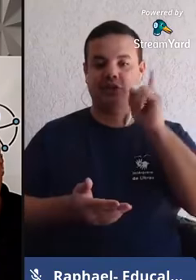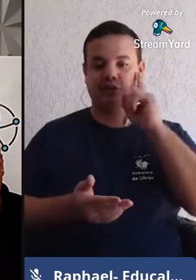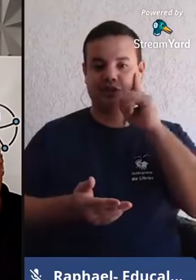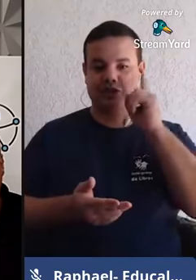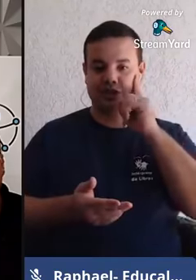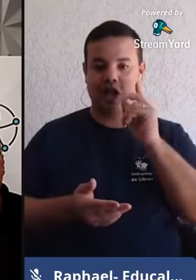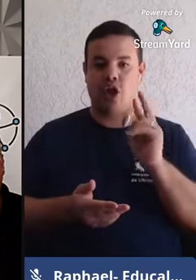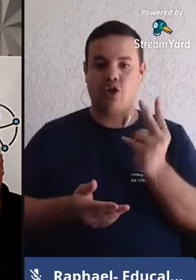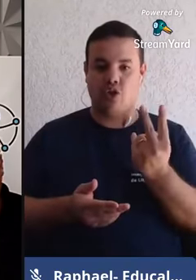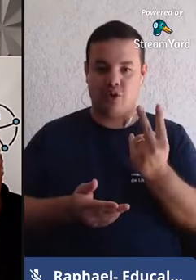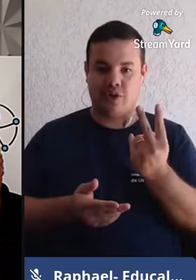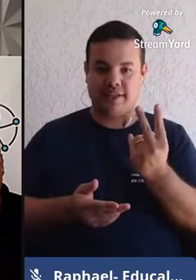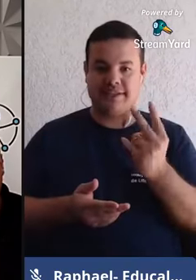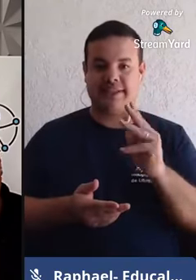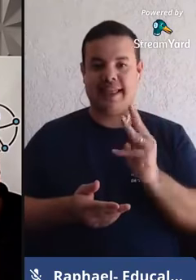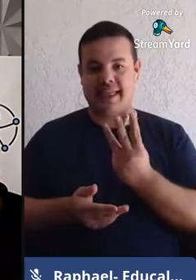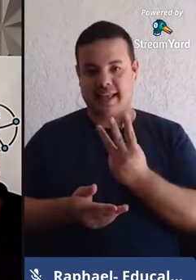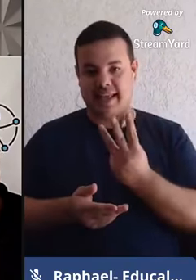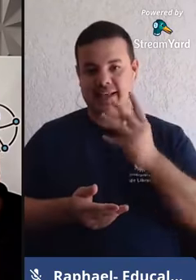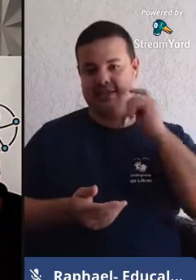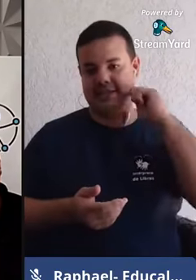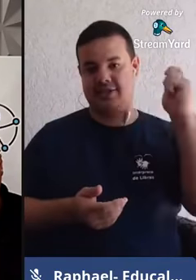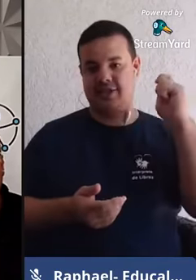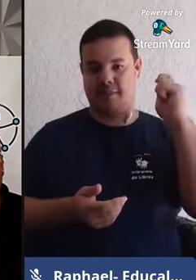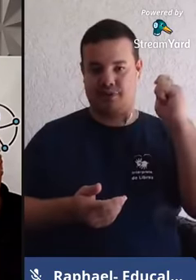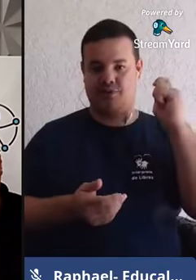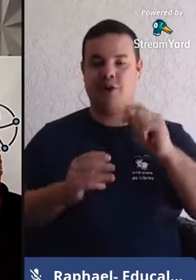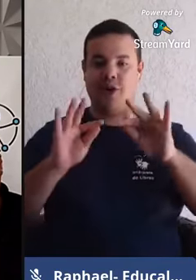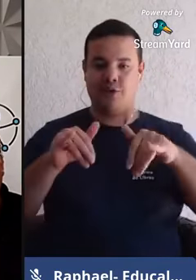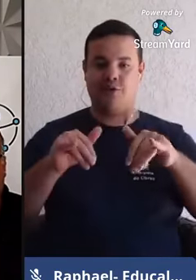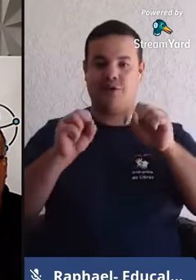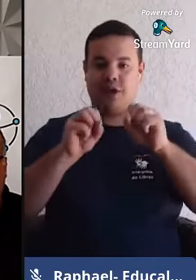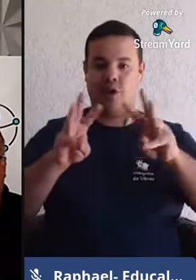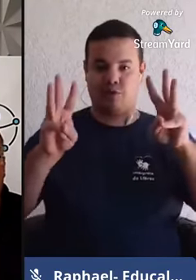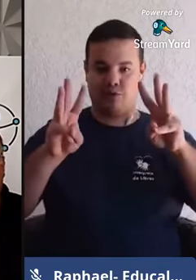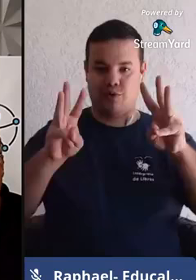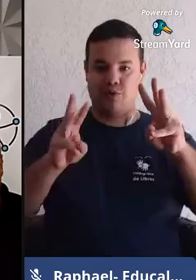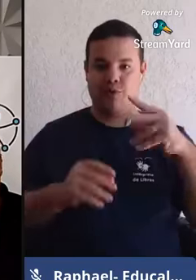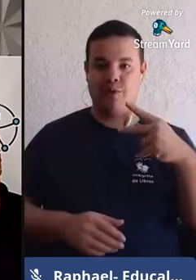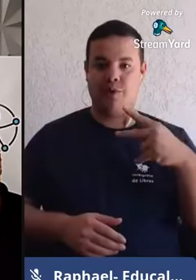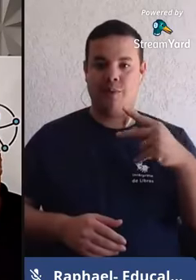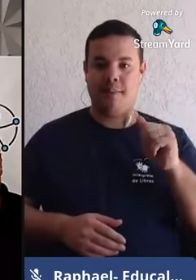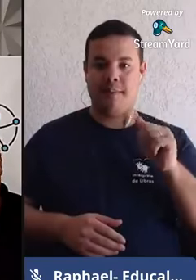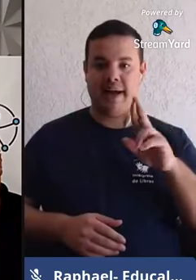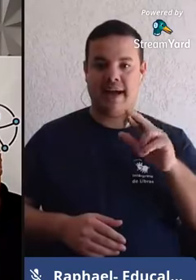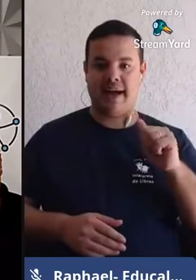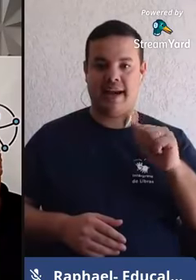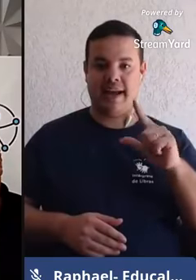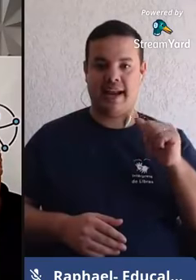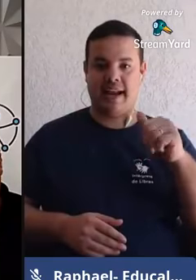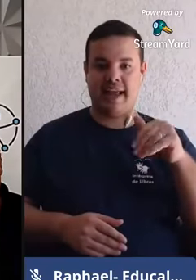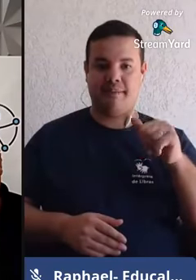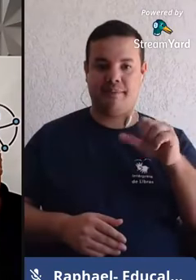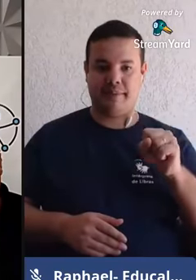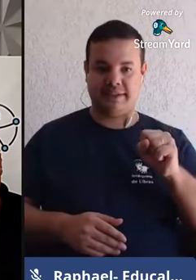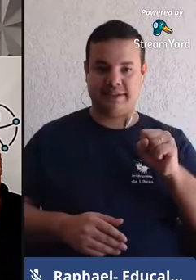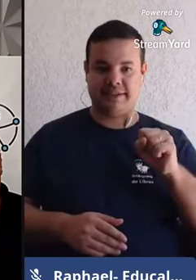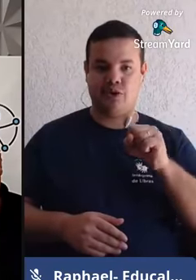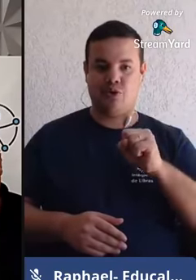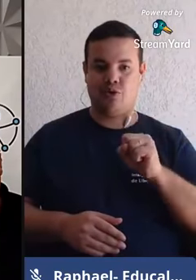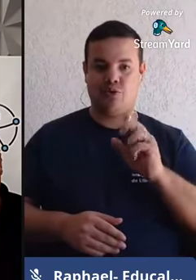de abril, e terminaria com o show do Paralamas do Sucesso. Eu sempre repito, né, porque é